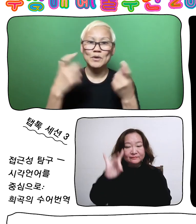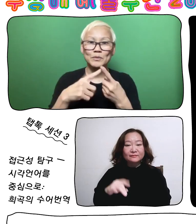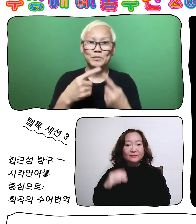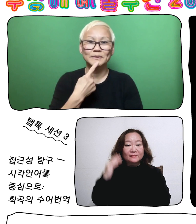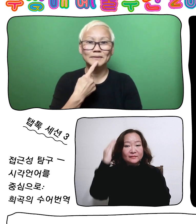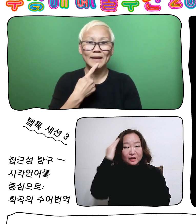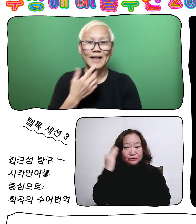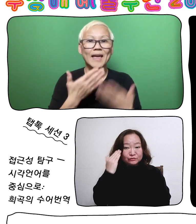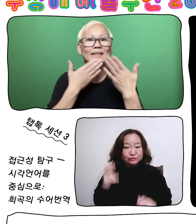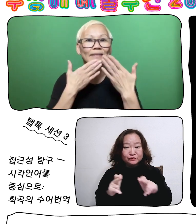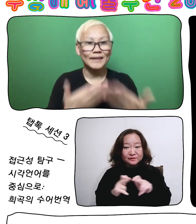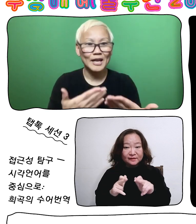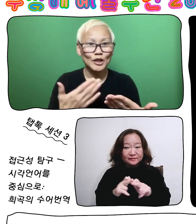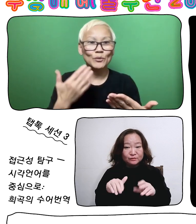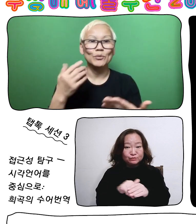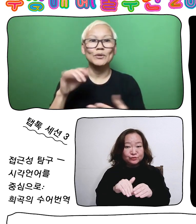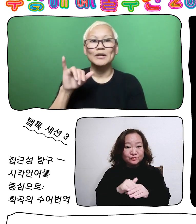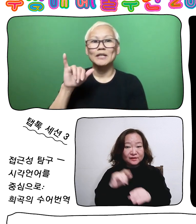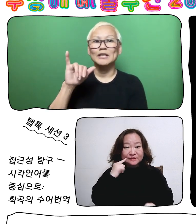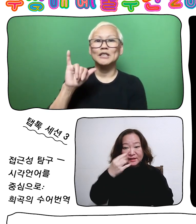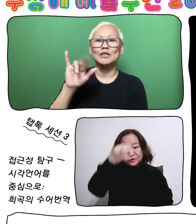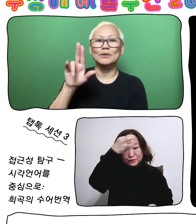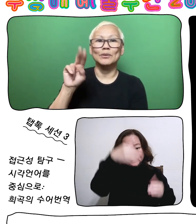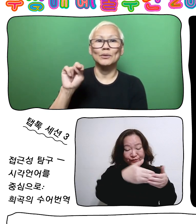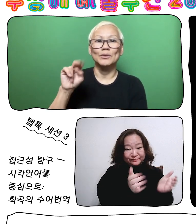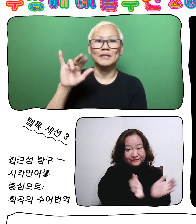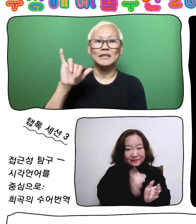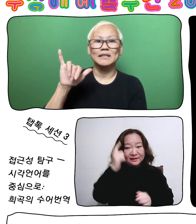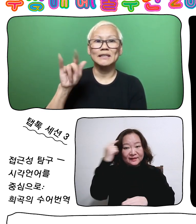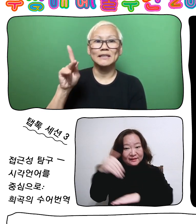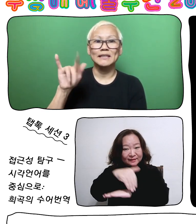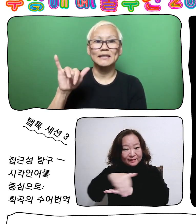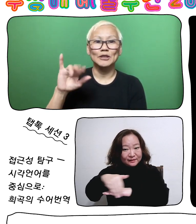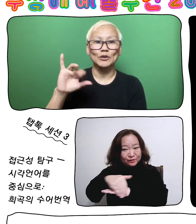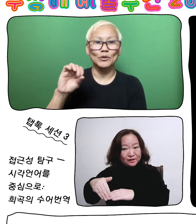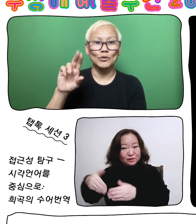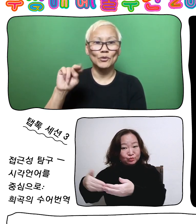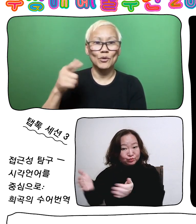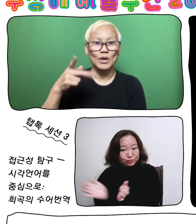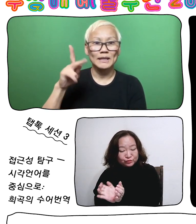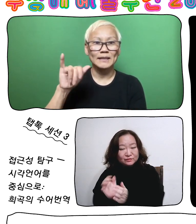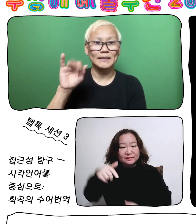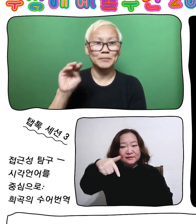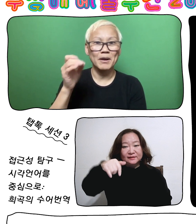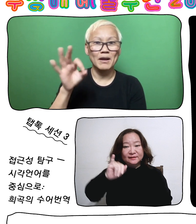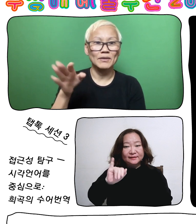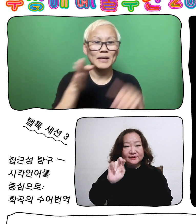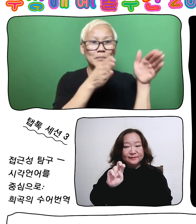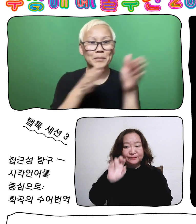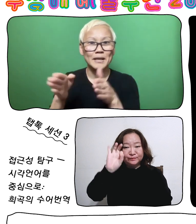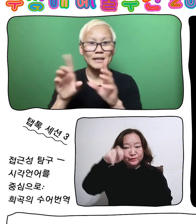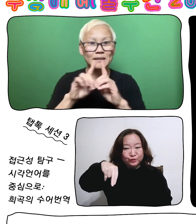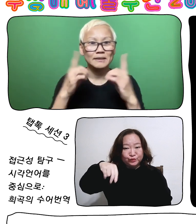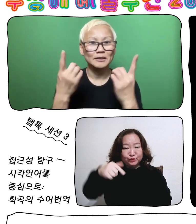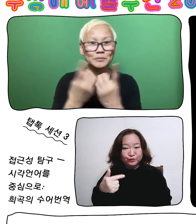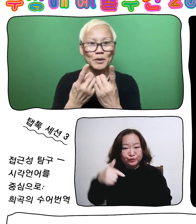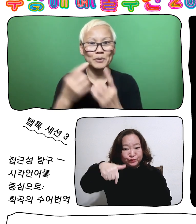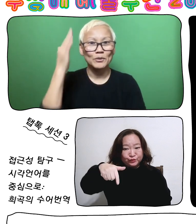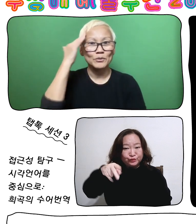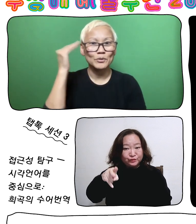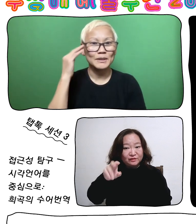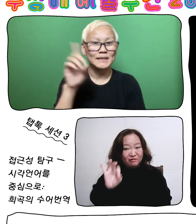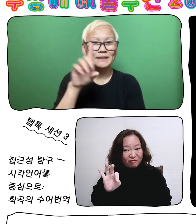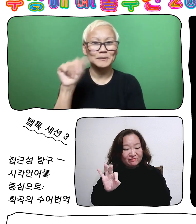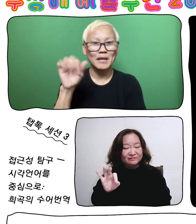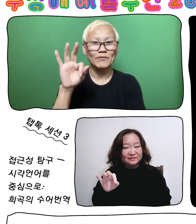먼저 제게 이 강연을 할 기회를 주신 한국장애인 문화예술원,